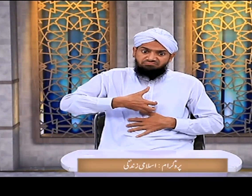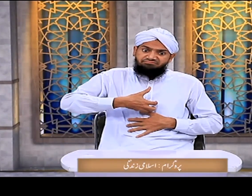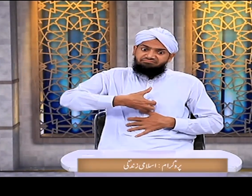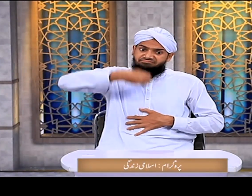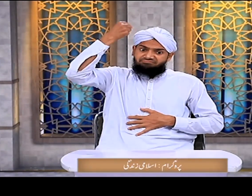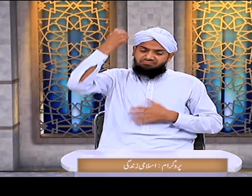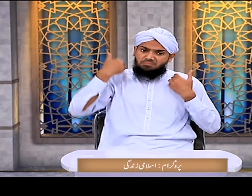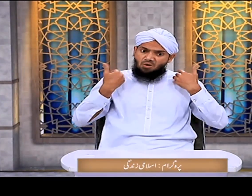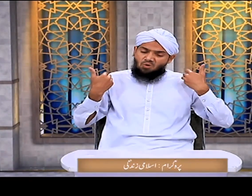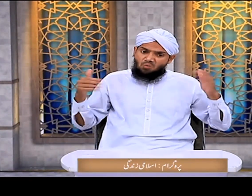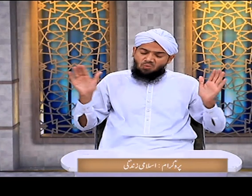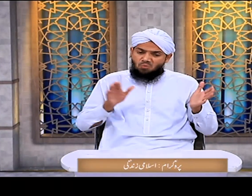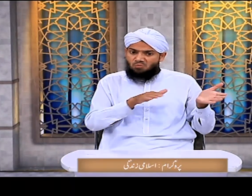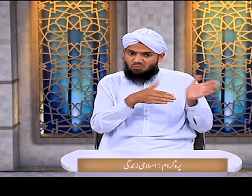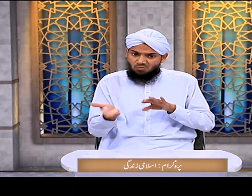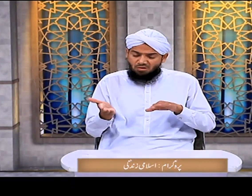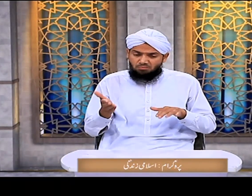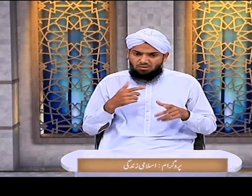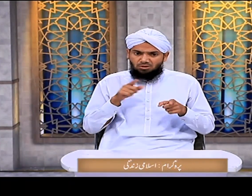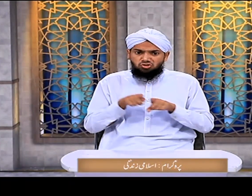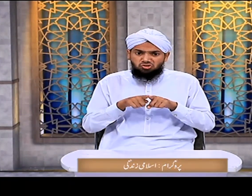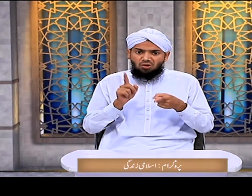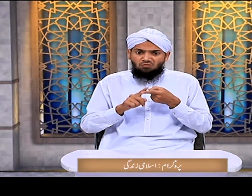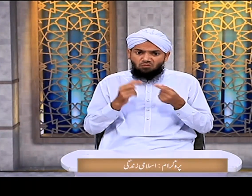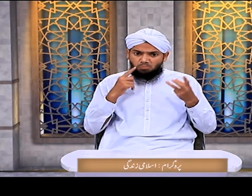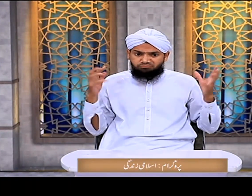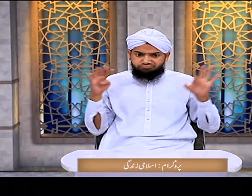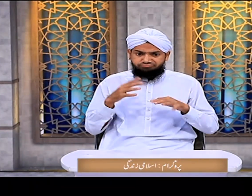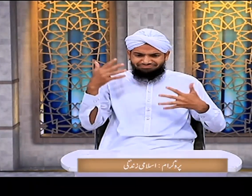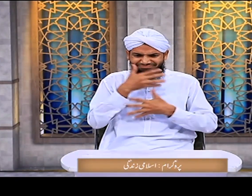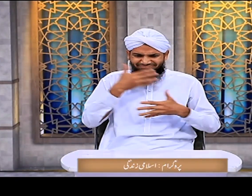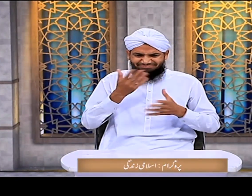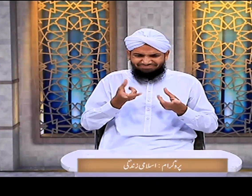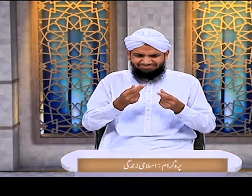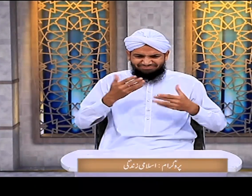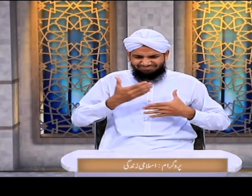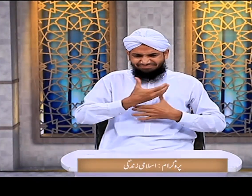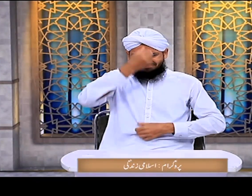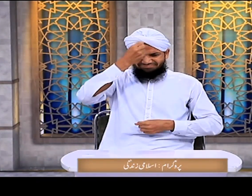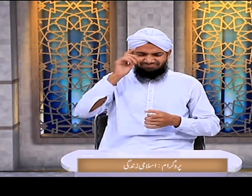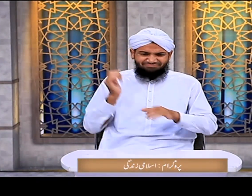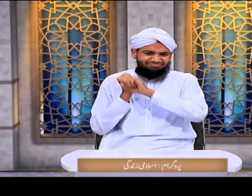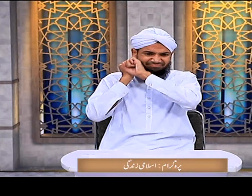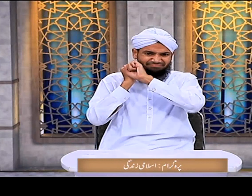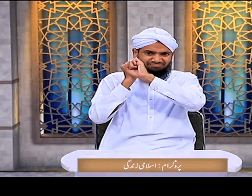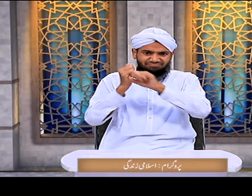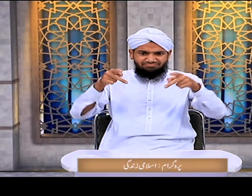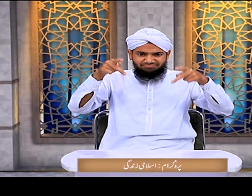جائے گی، پھر جلد ہی میرے عزیز رشتہ دار غسل دے کر، کفن پہنا کر، نماز جنازہ کی ادائیگی کے